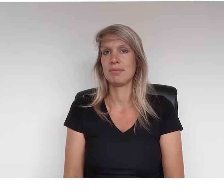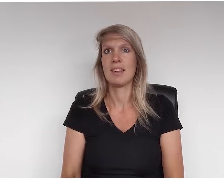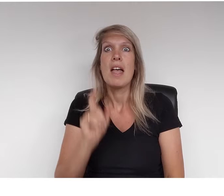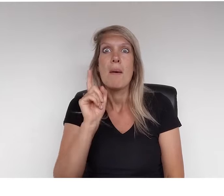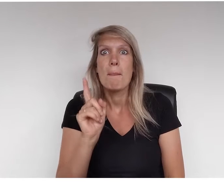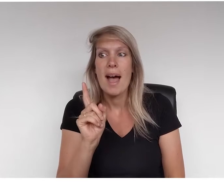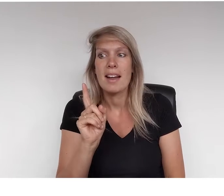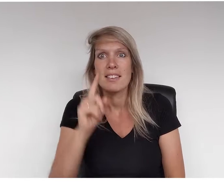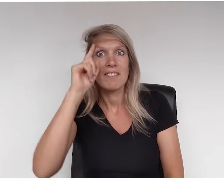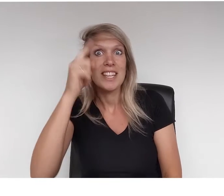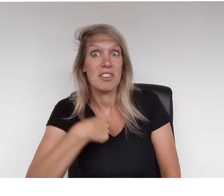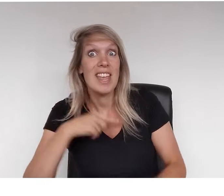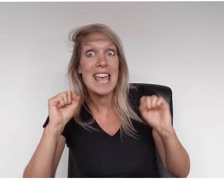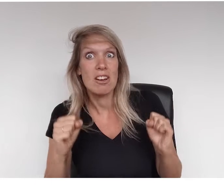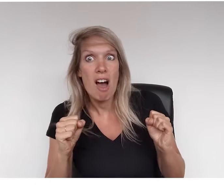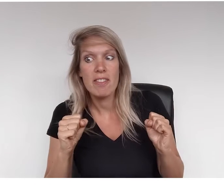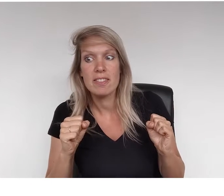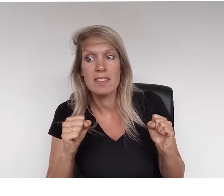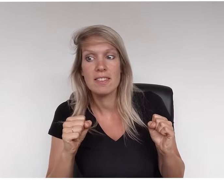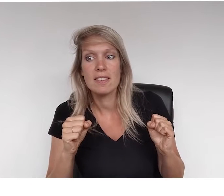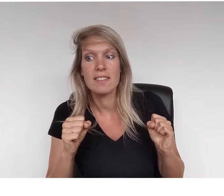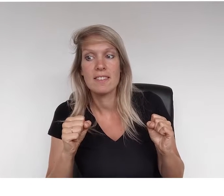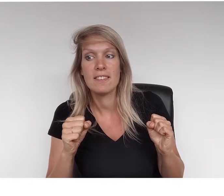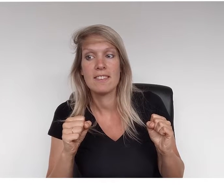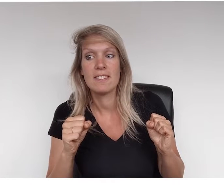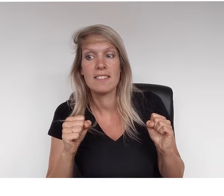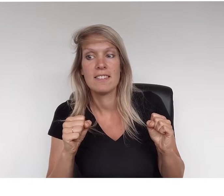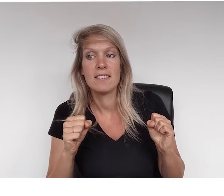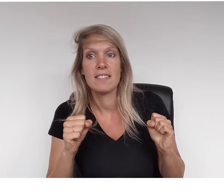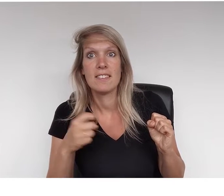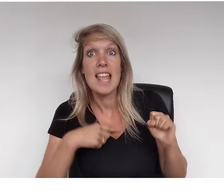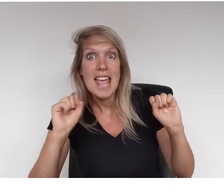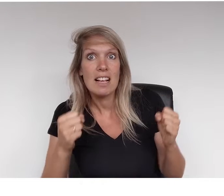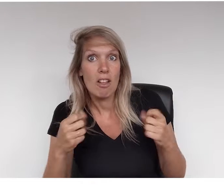Weet je wat ik kan? Kijk, ik kan zo.